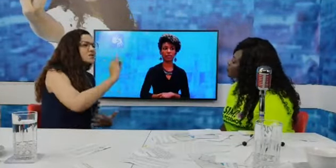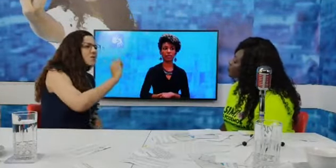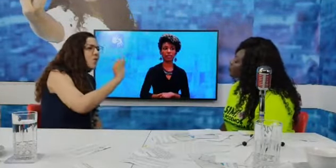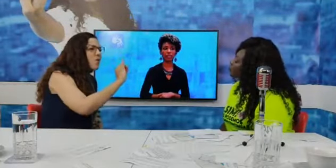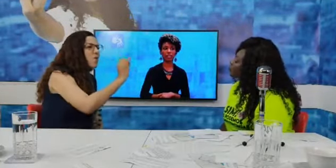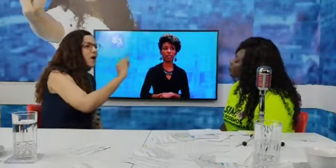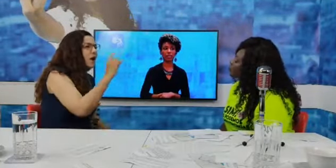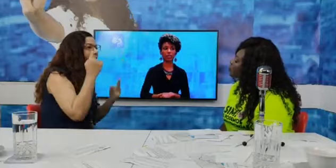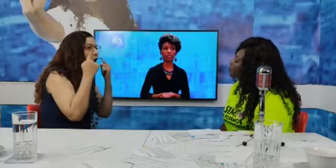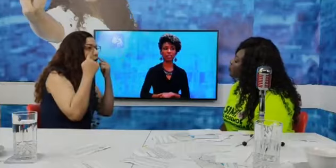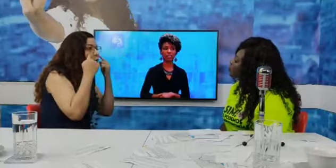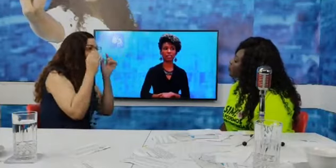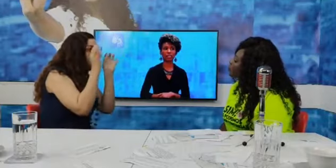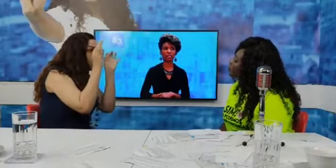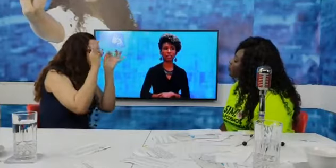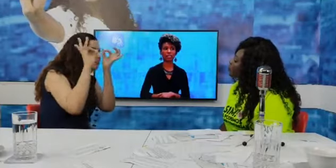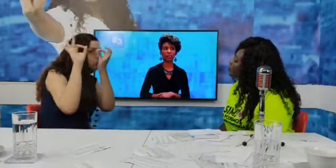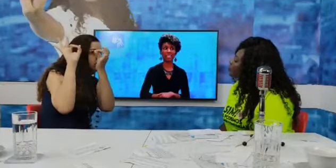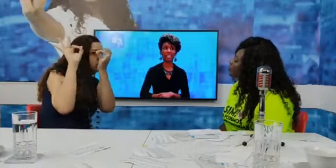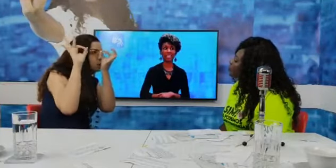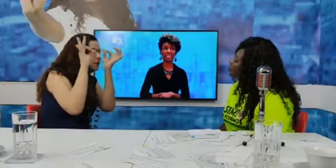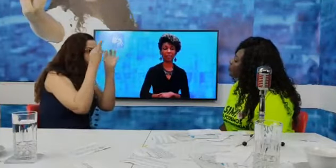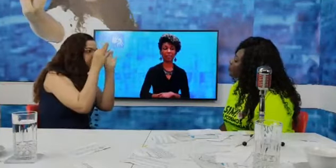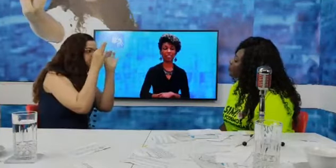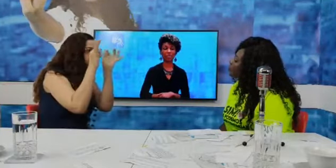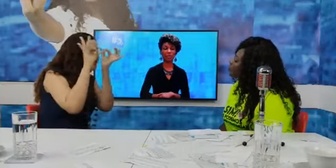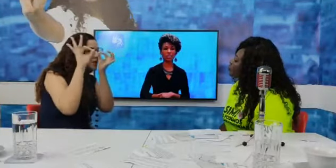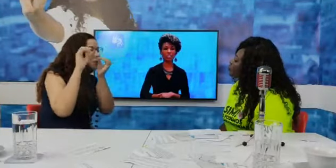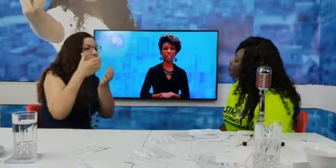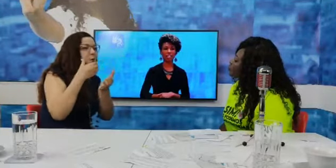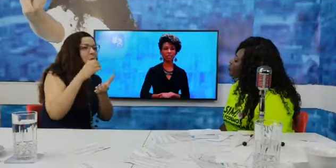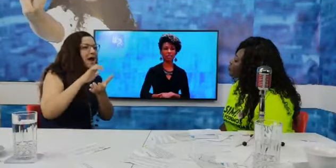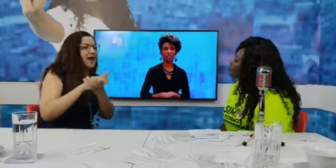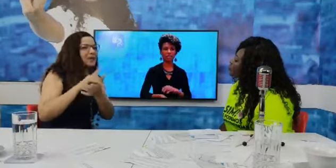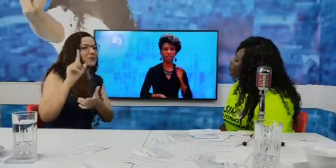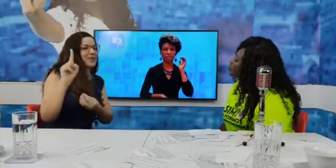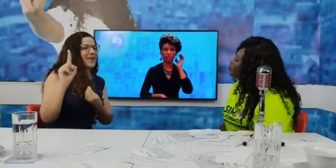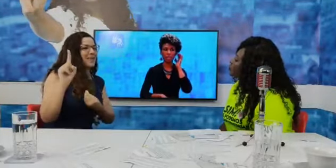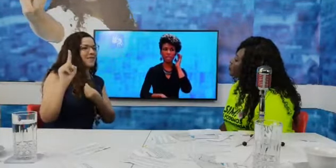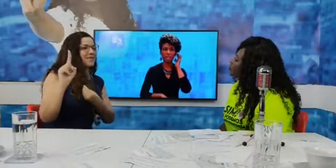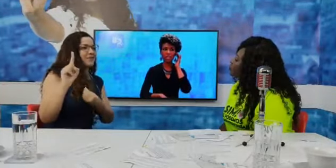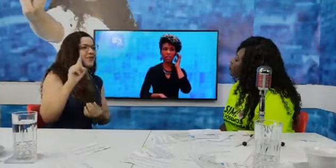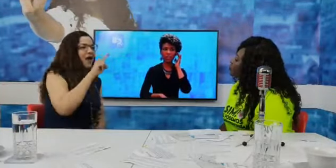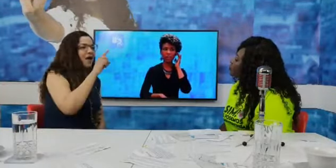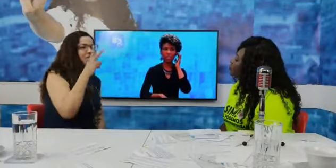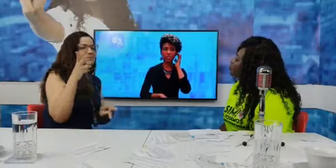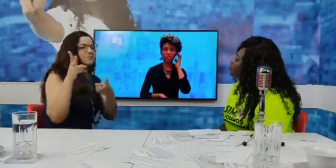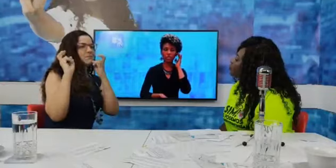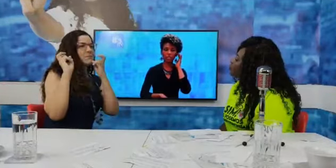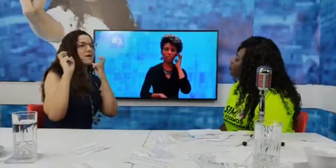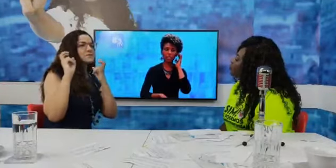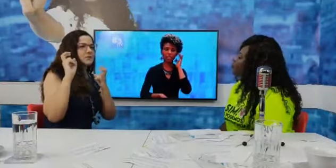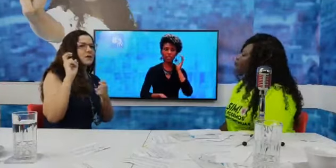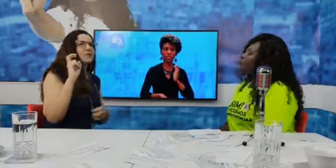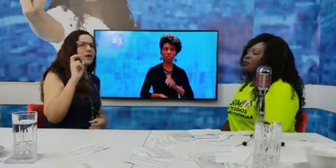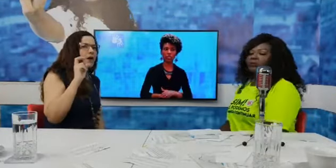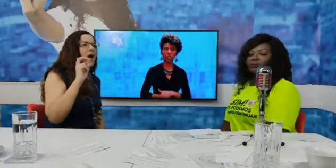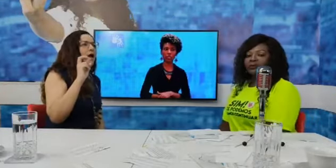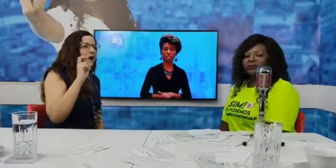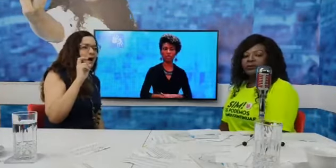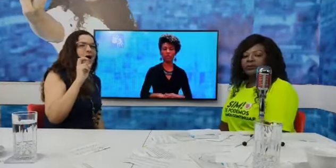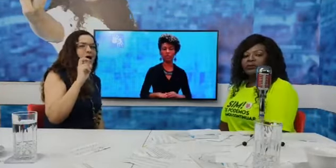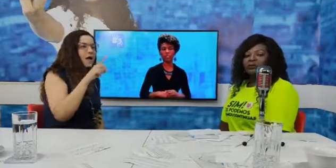surdas no Brasil estão utilizando. Mas é importante o contato realmente, e perceber se o marido está presente ou